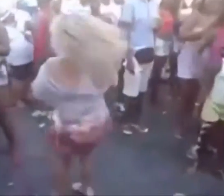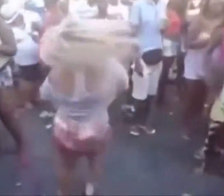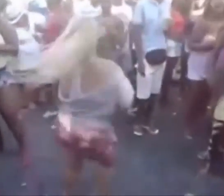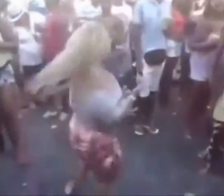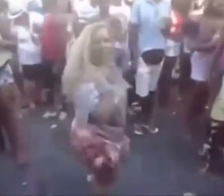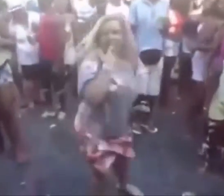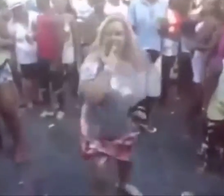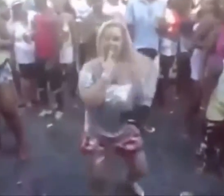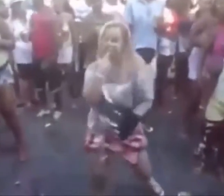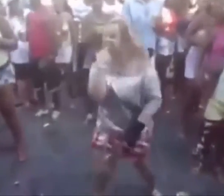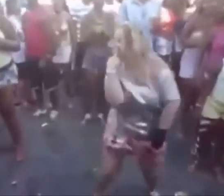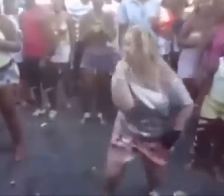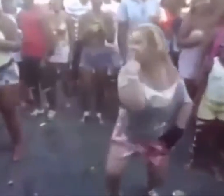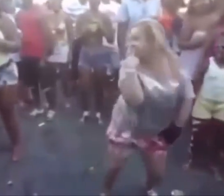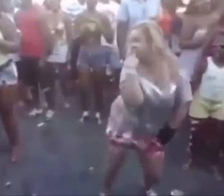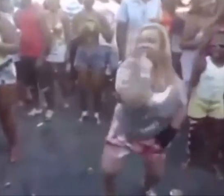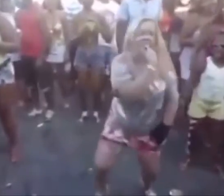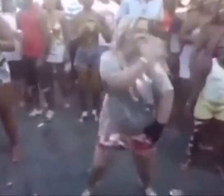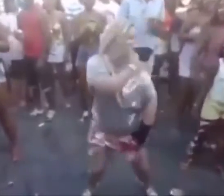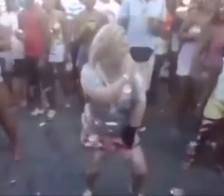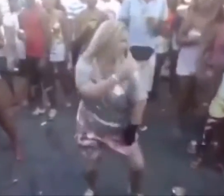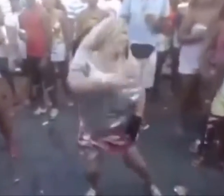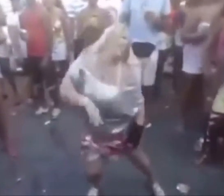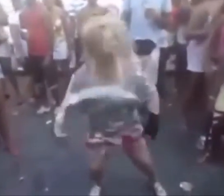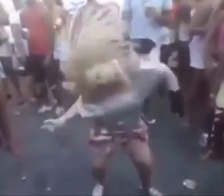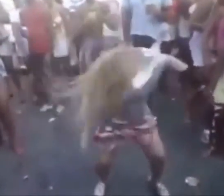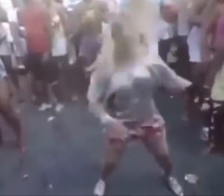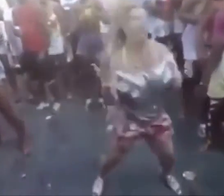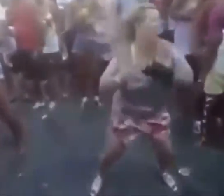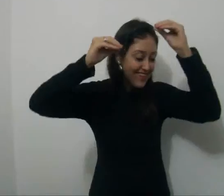oh, oh. Fim de semana começou.